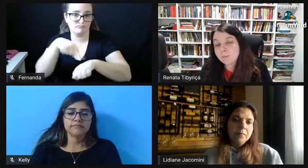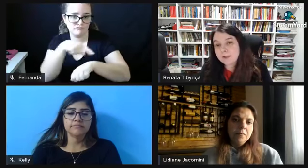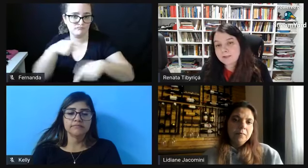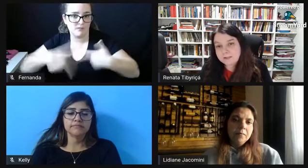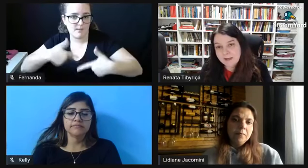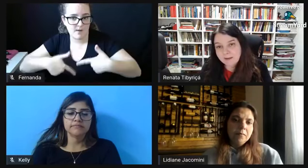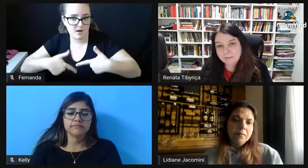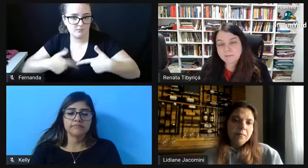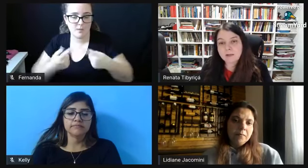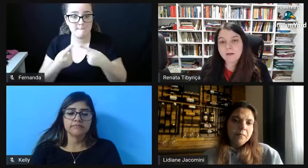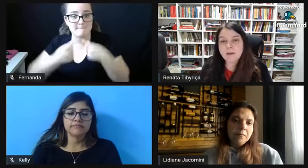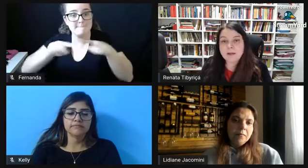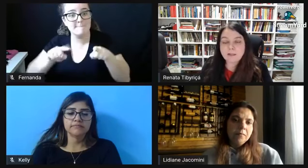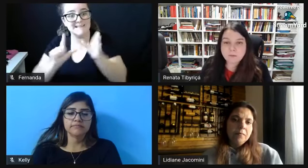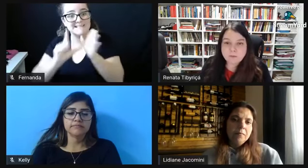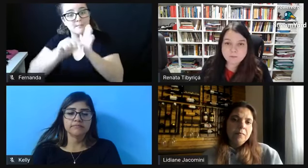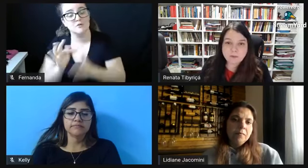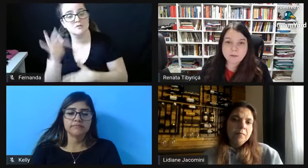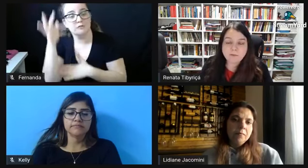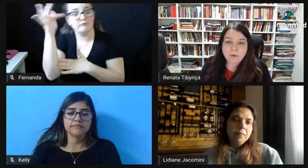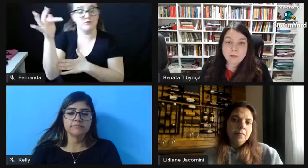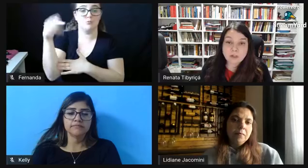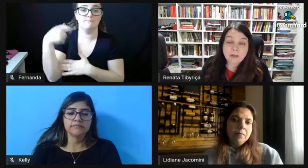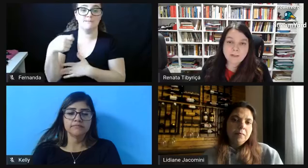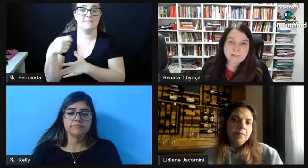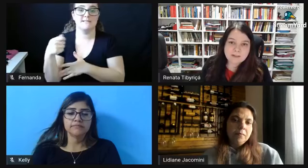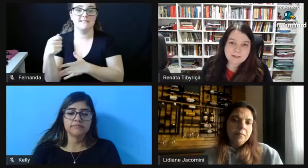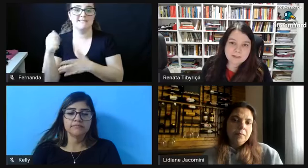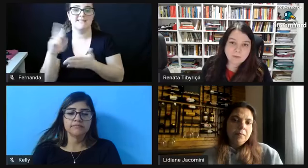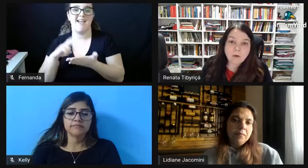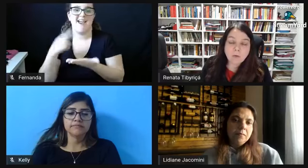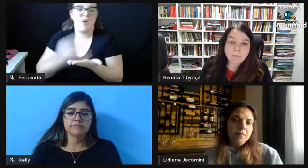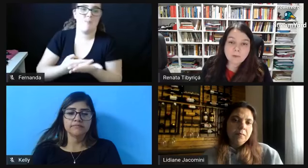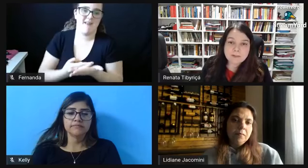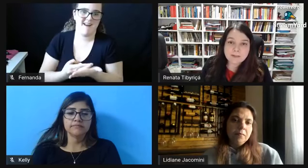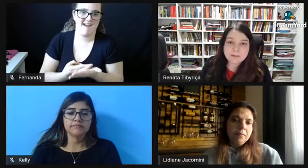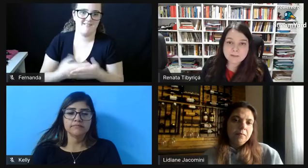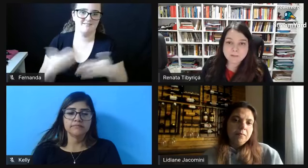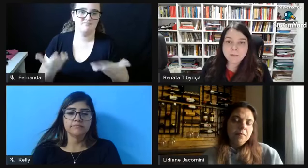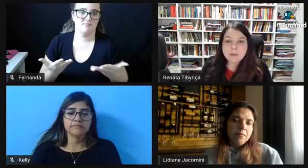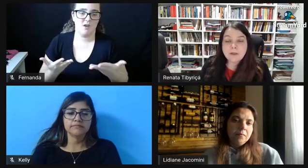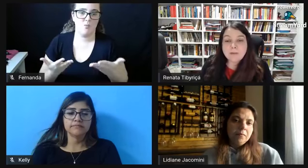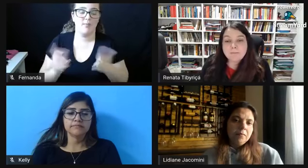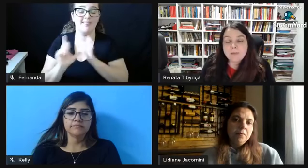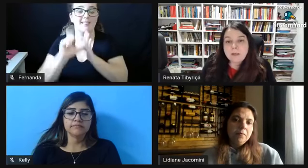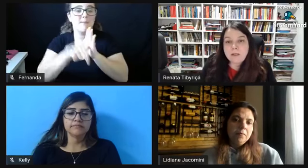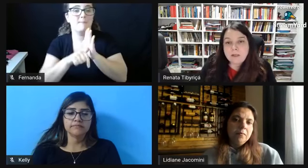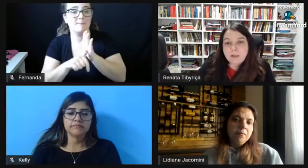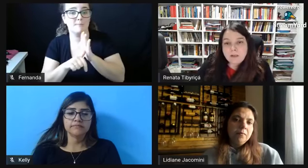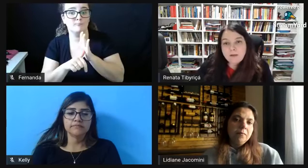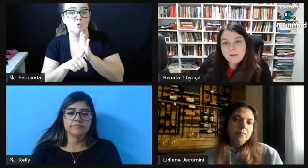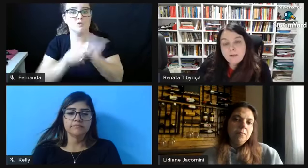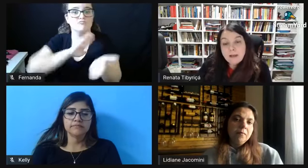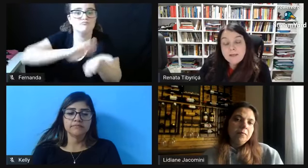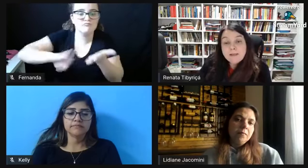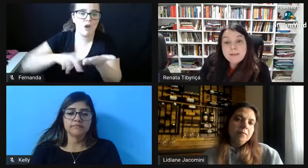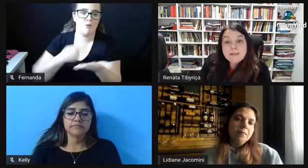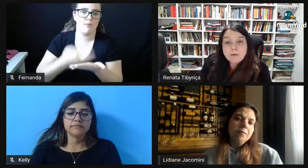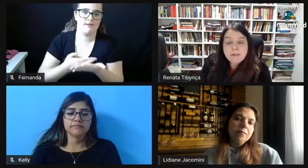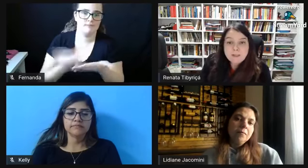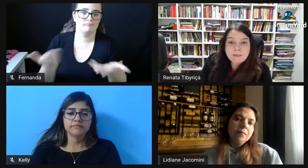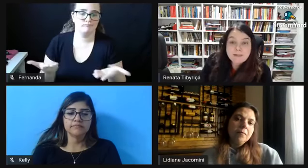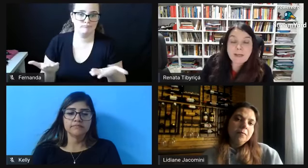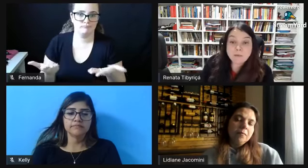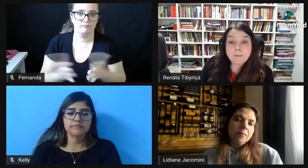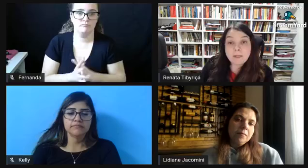depois compensar, né, e aí depois foi retirada essa questão da compensação. E aí tem